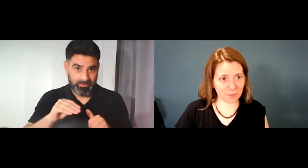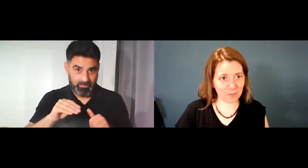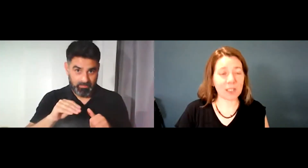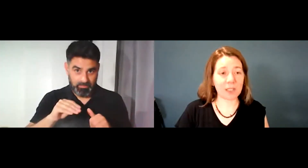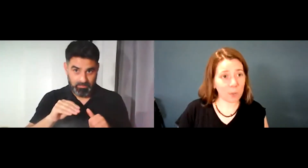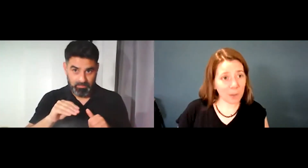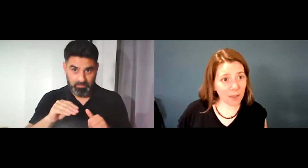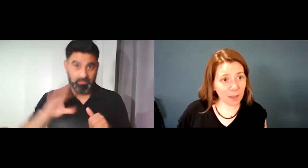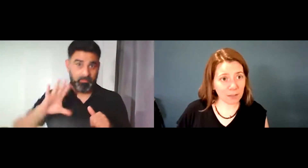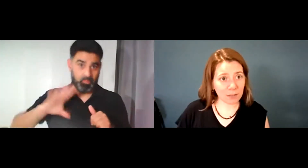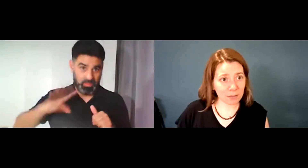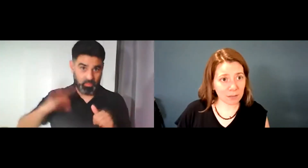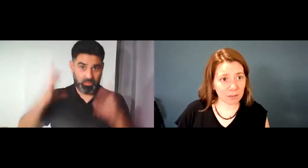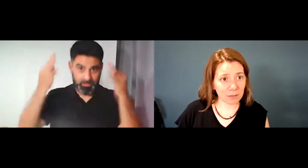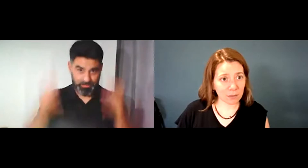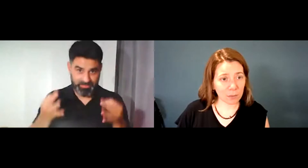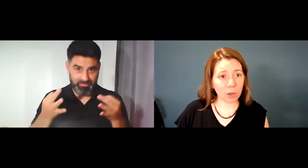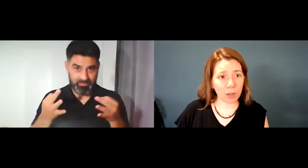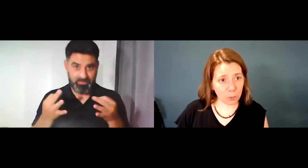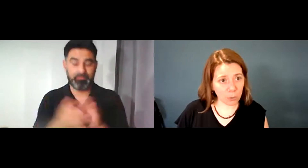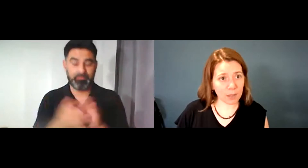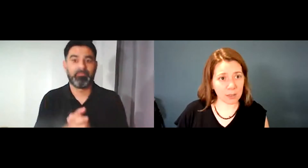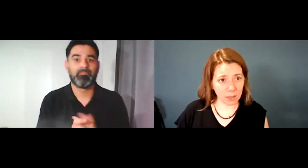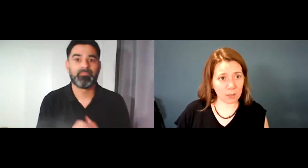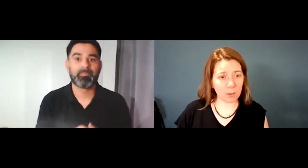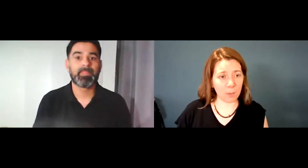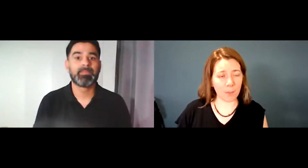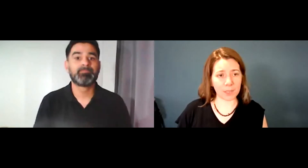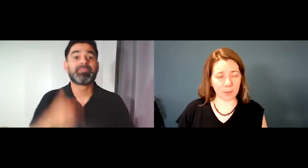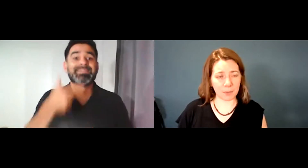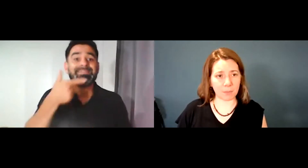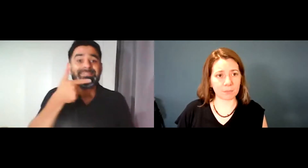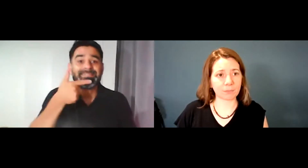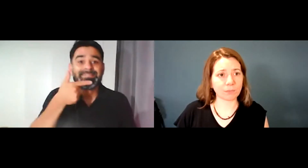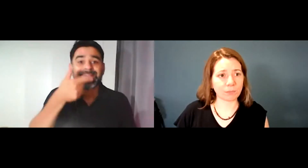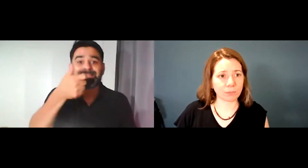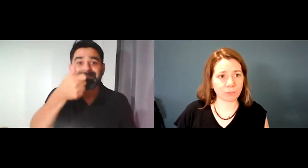Si se olvidan, por las dudas, sí, lo vamos a pasar bien.